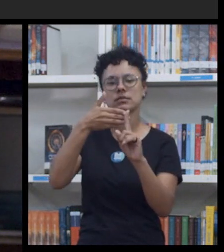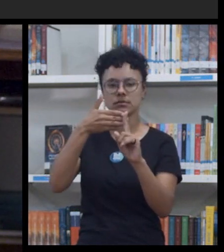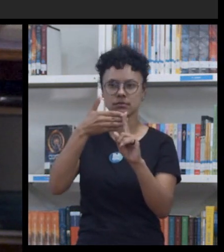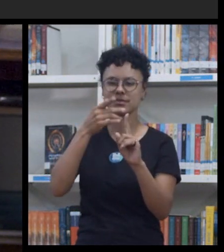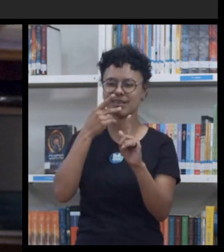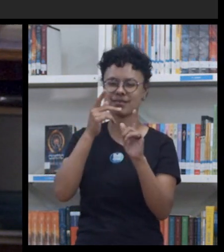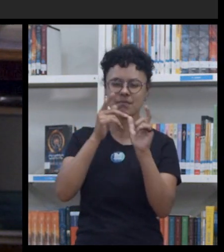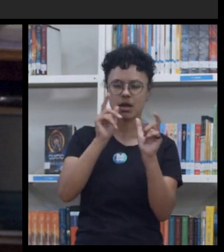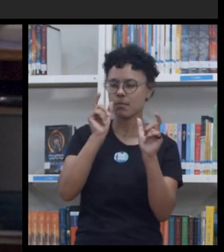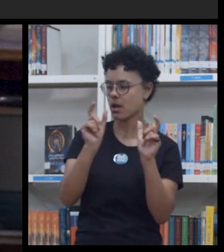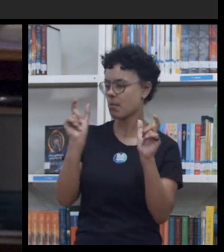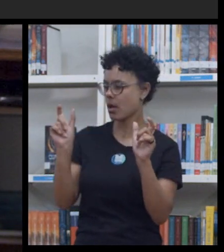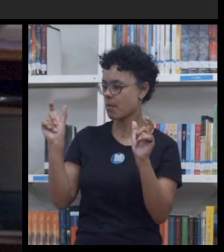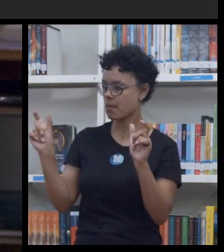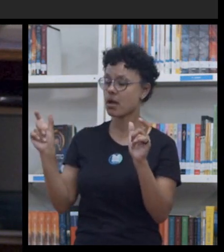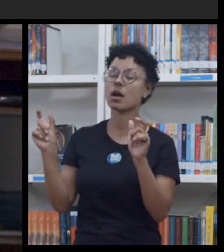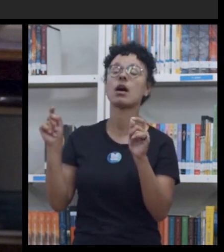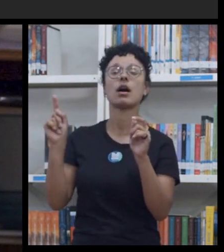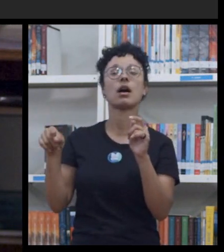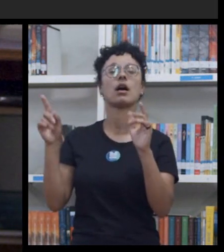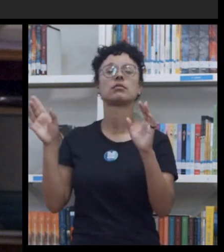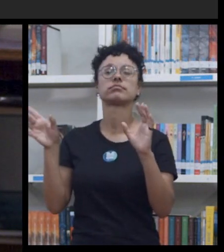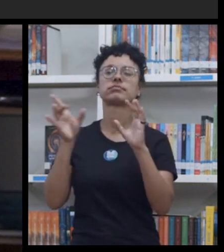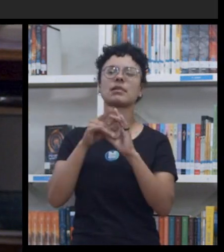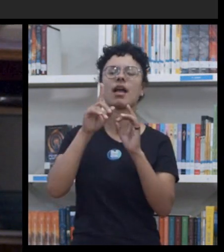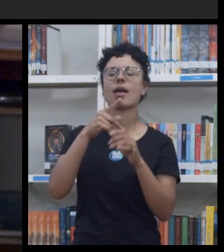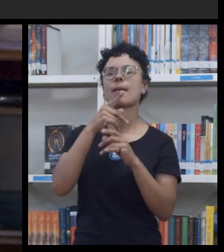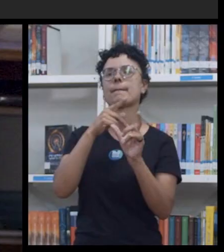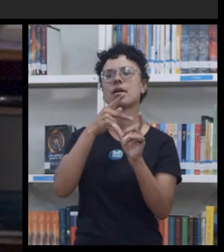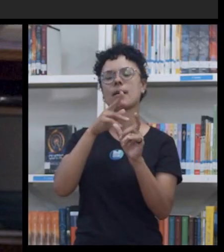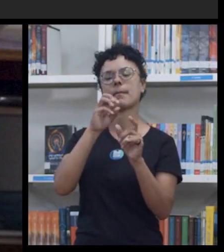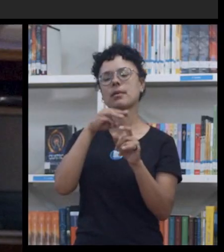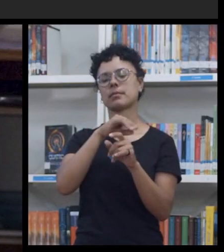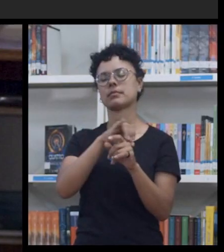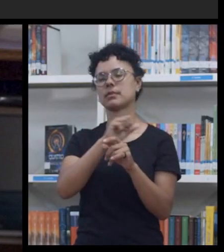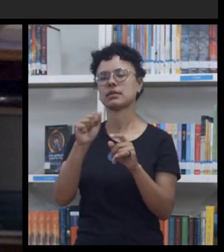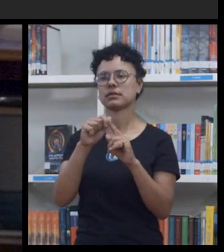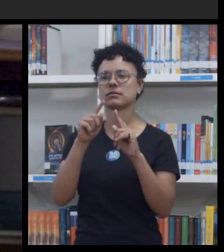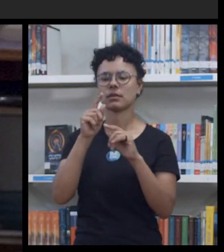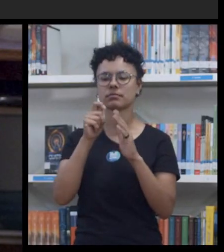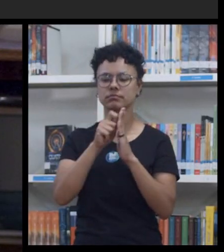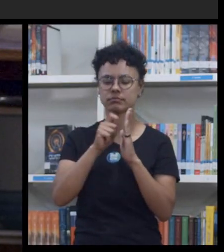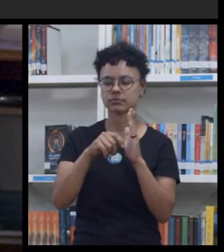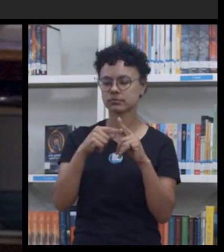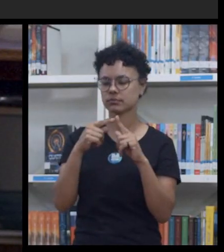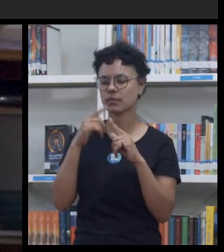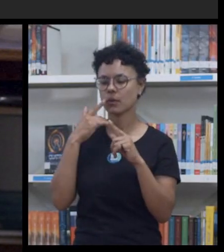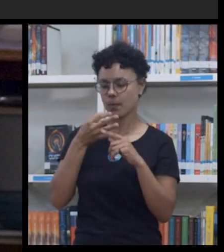né? Essas coisas todas são ligadas às premissas. E é como você vai